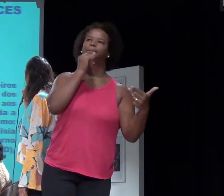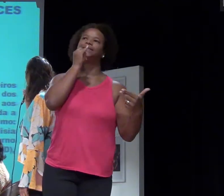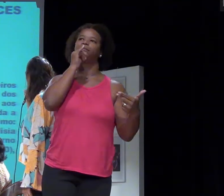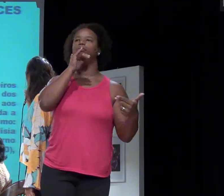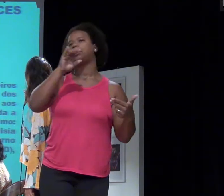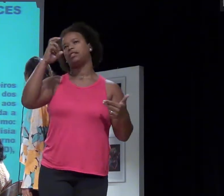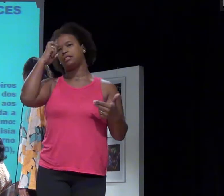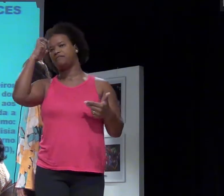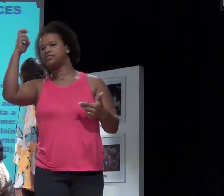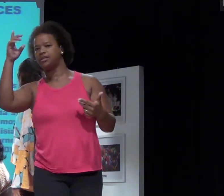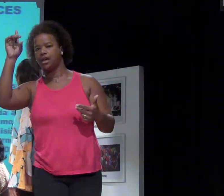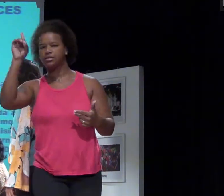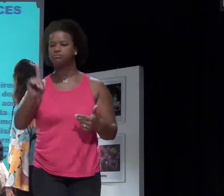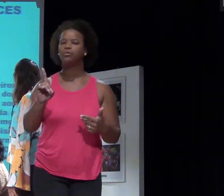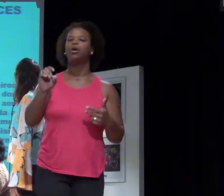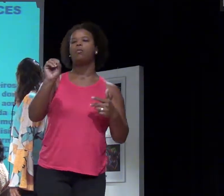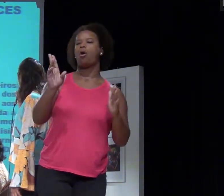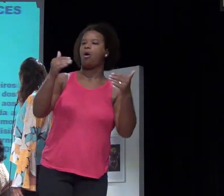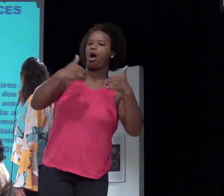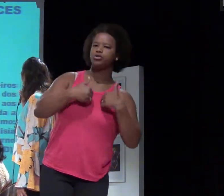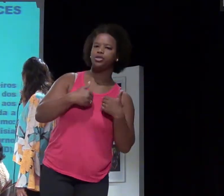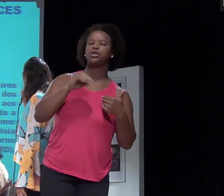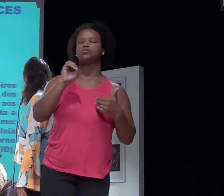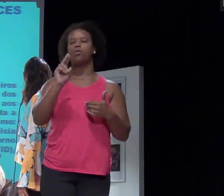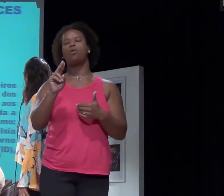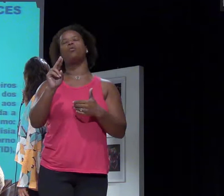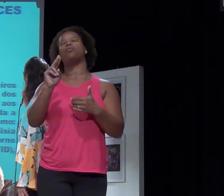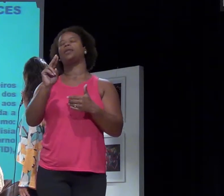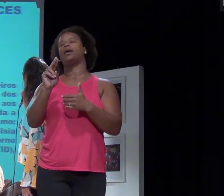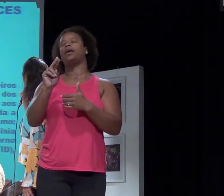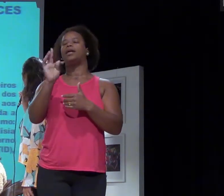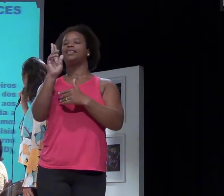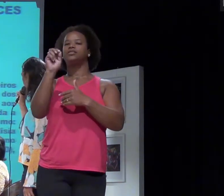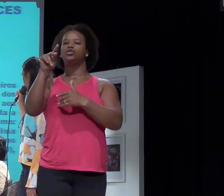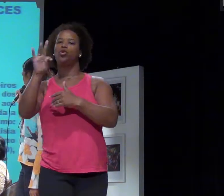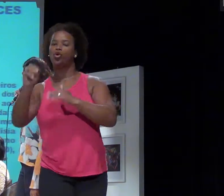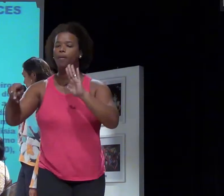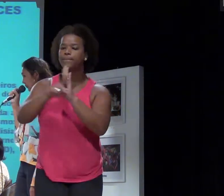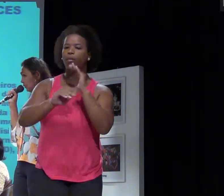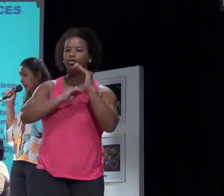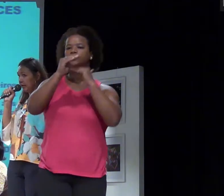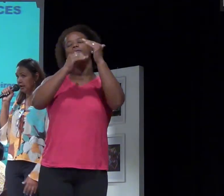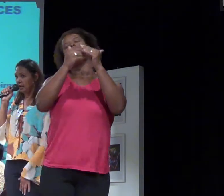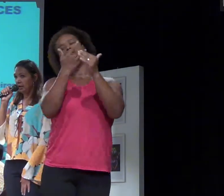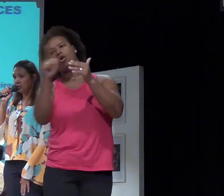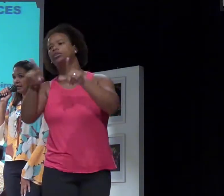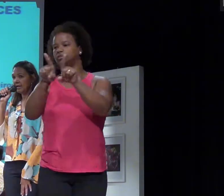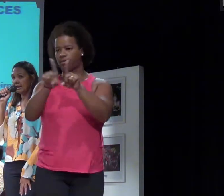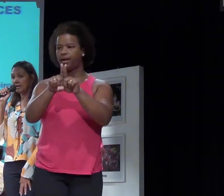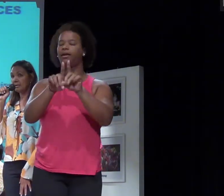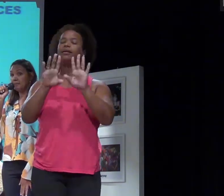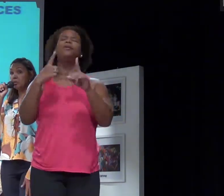intelectual, paralisia cerebral, autismo, transtornos invasivos de desenvolvimento, dentre outros. Por quê?